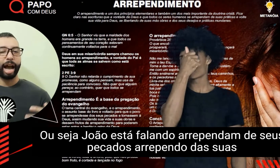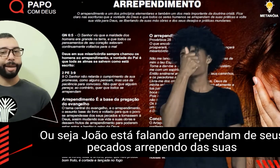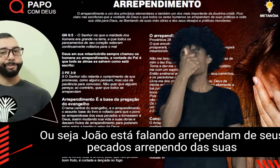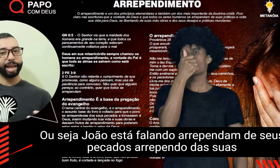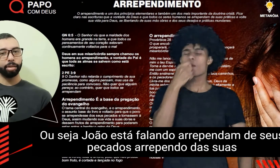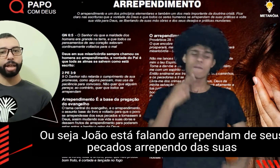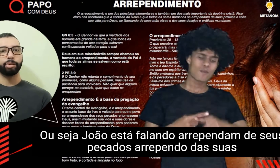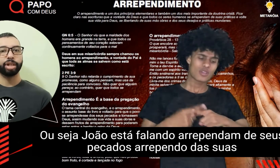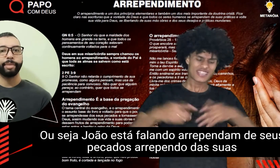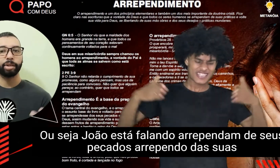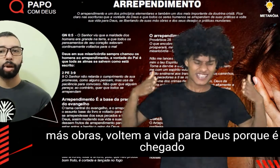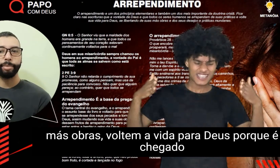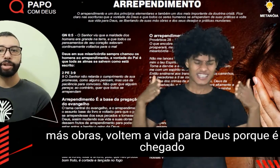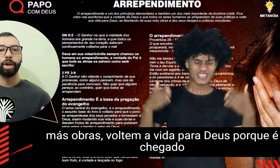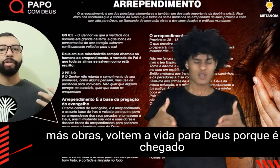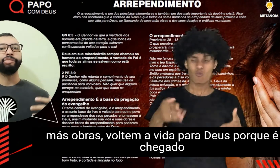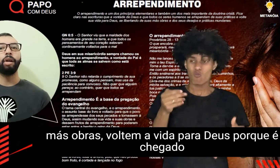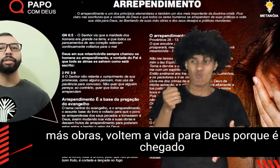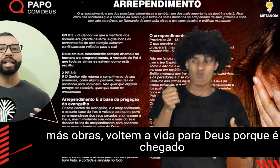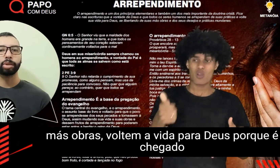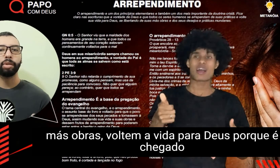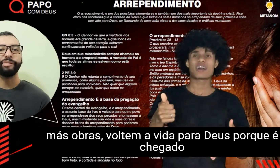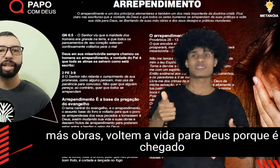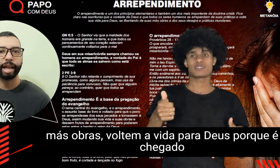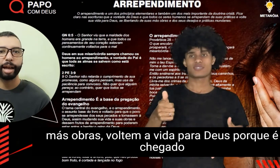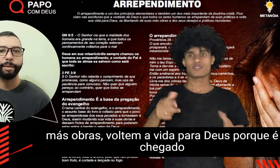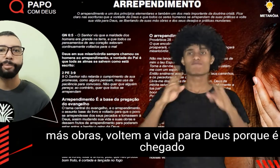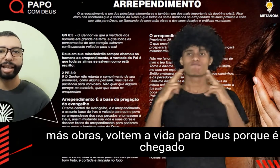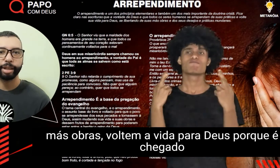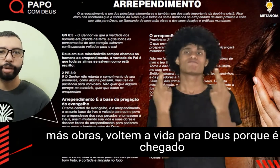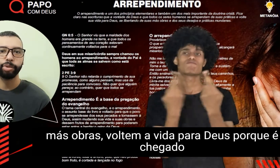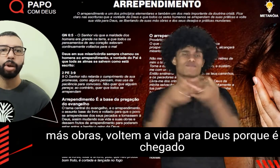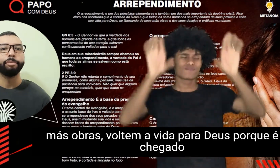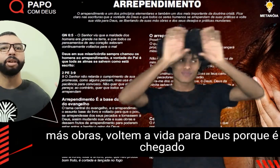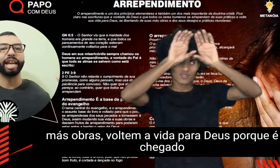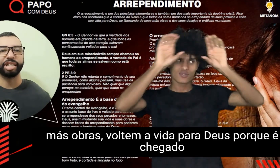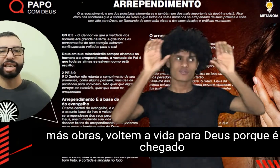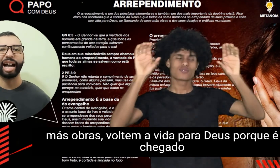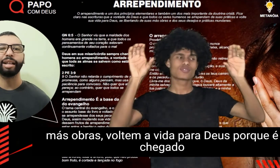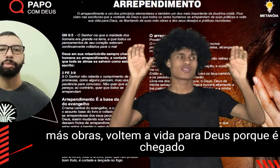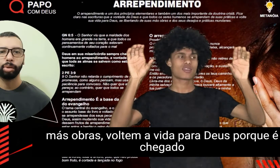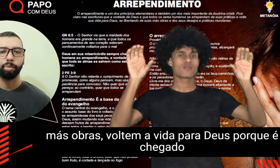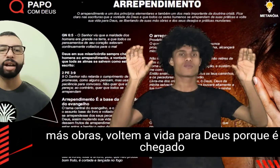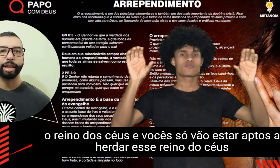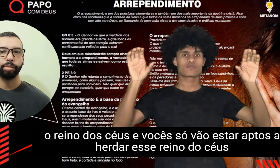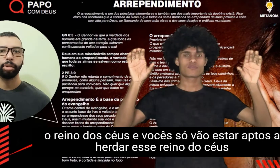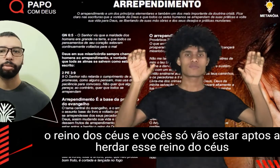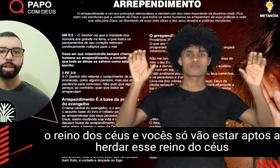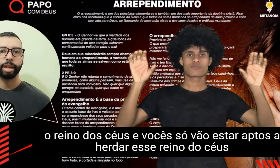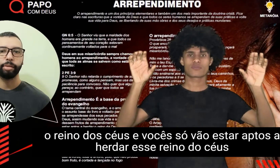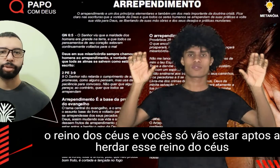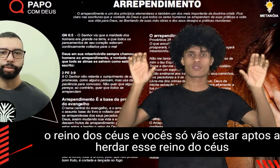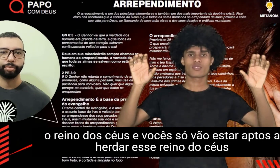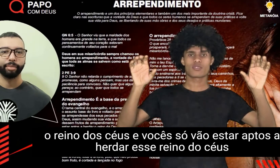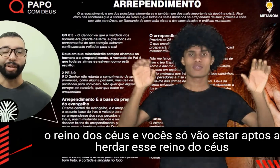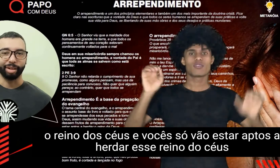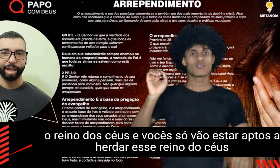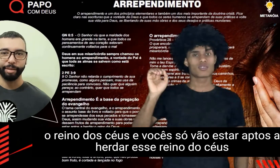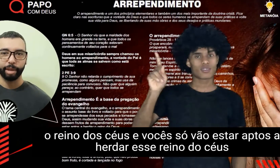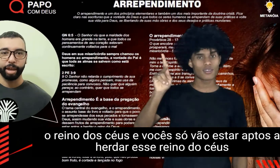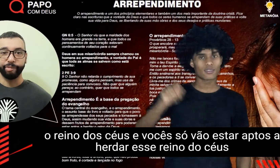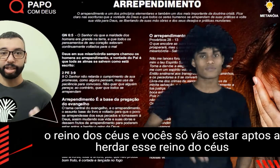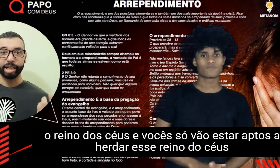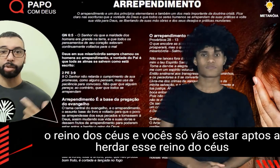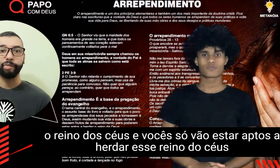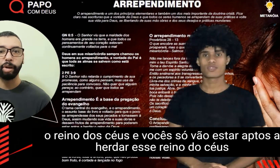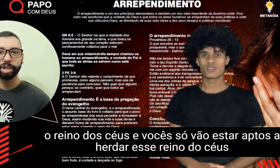pecados, arrependam das suas más obras, voltem a sua vida para Deus, porque é chegado o reino dos céus.